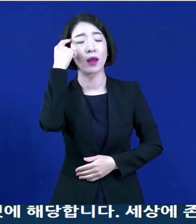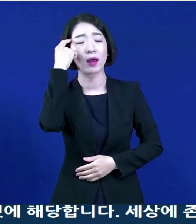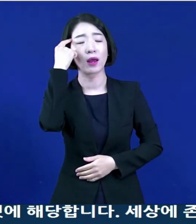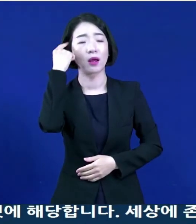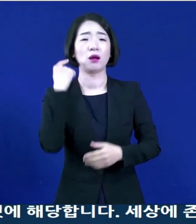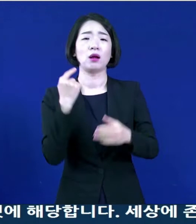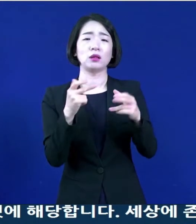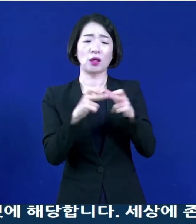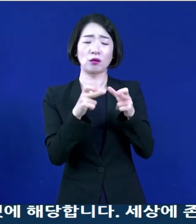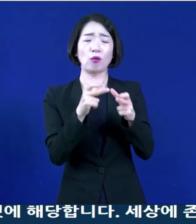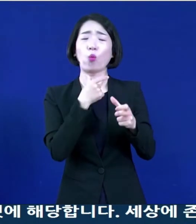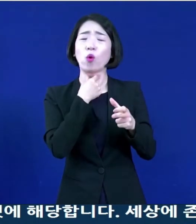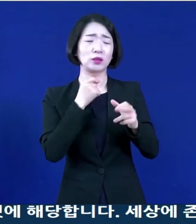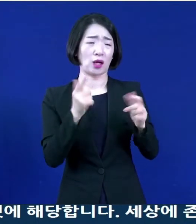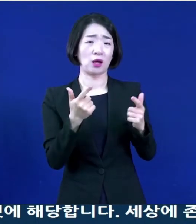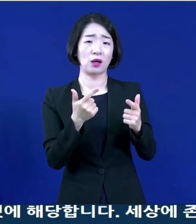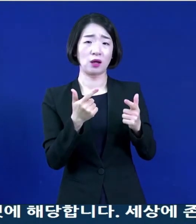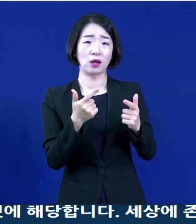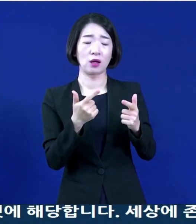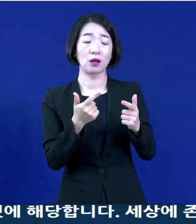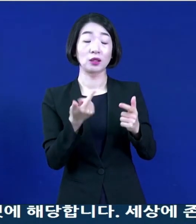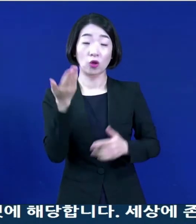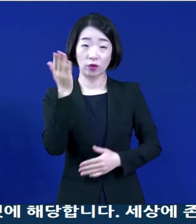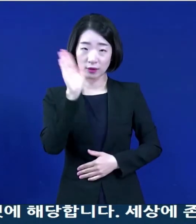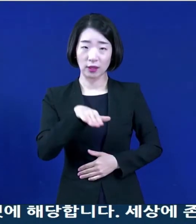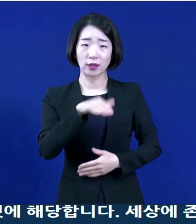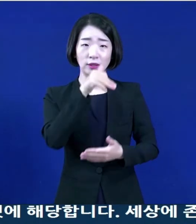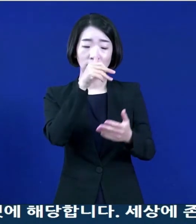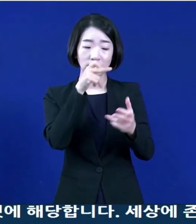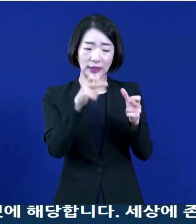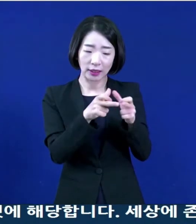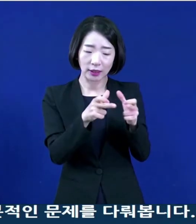사람이 없죠. 장애는 죄 때문에 생겼다는 겁니다.